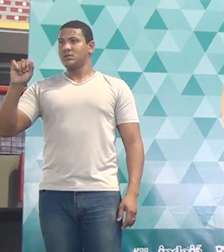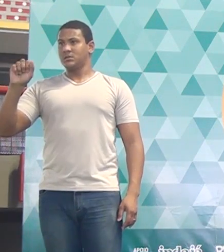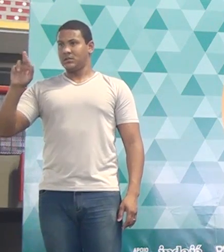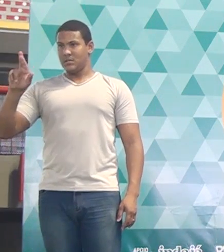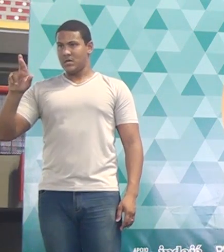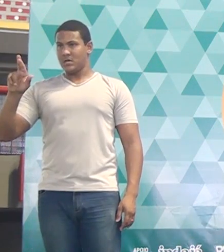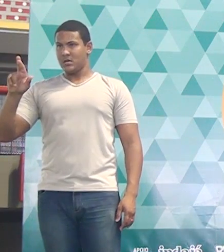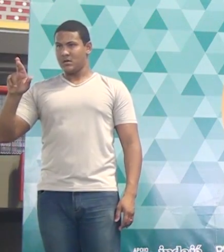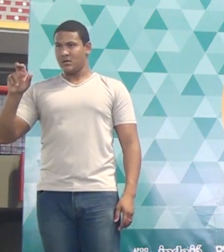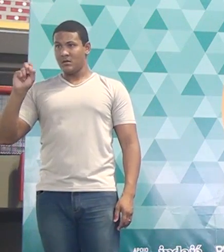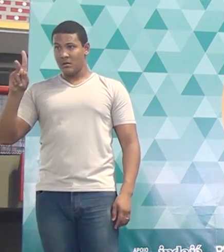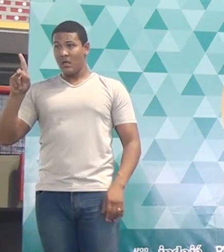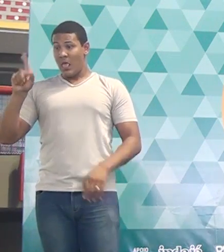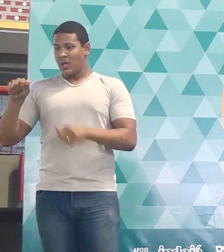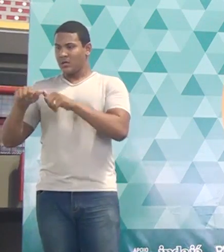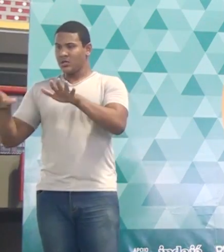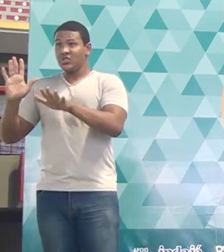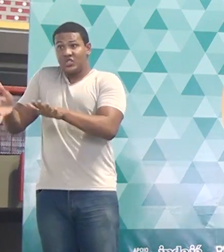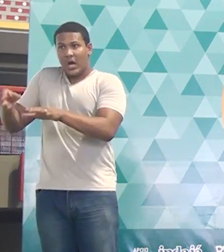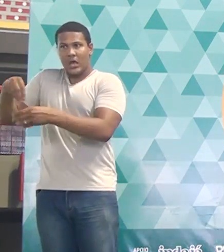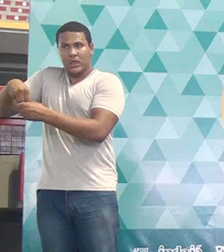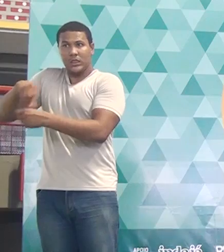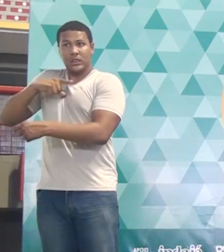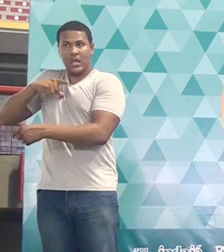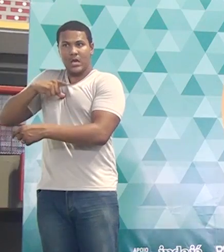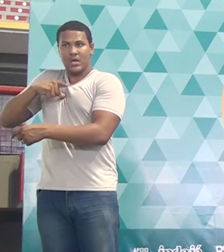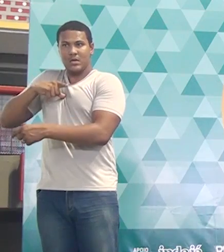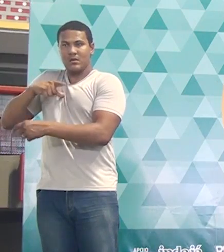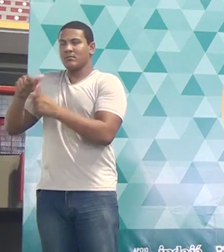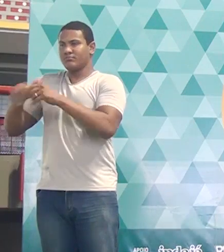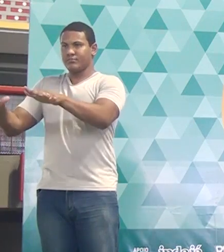Outra pergunta que surgiu aqui é por que